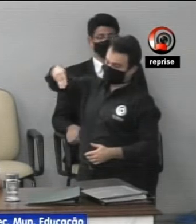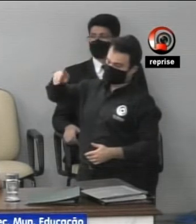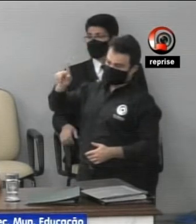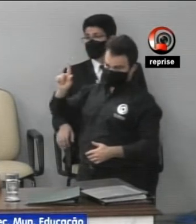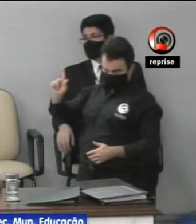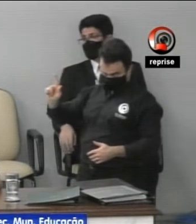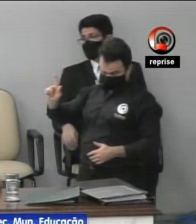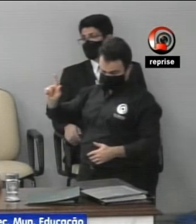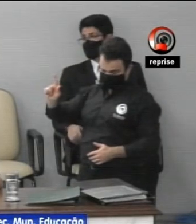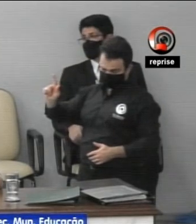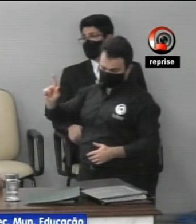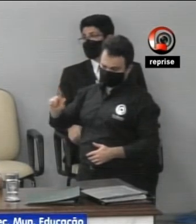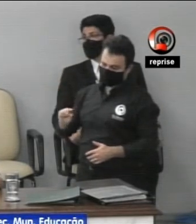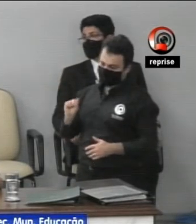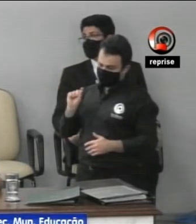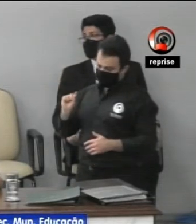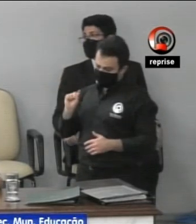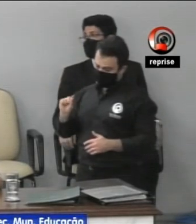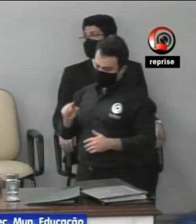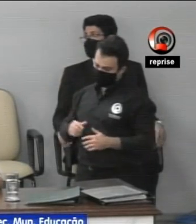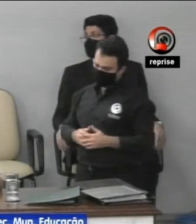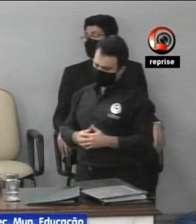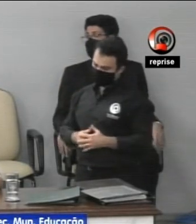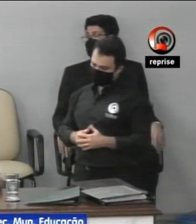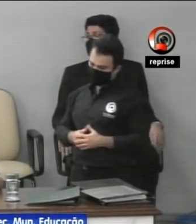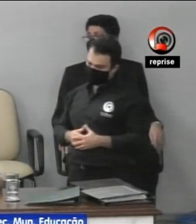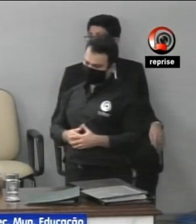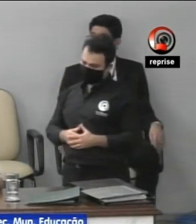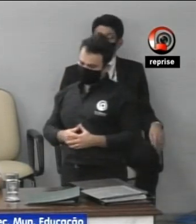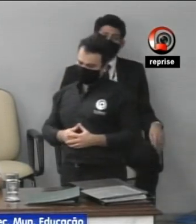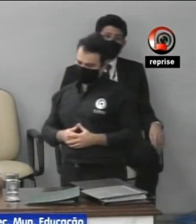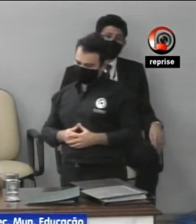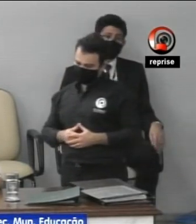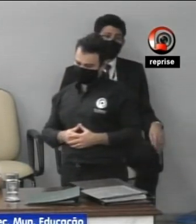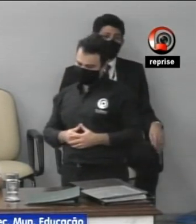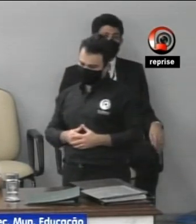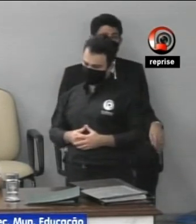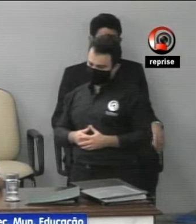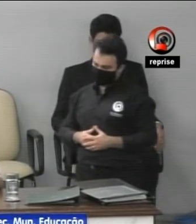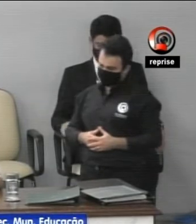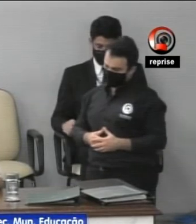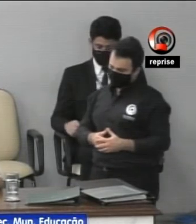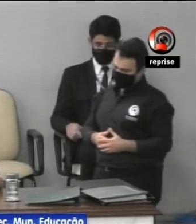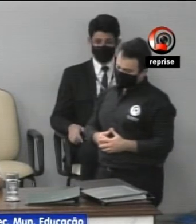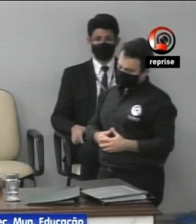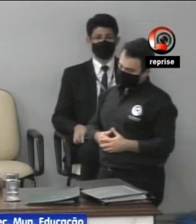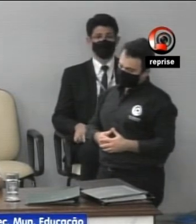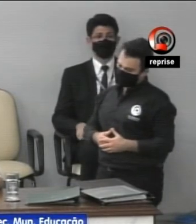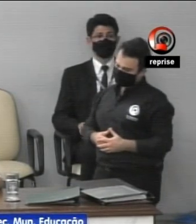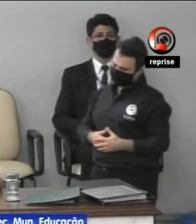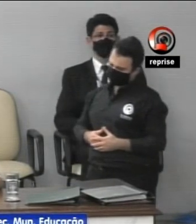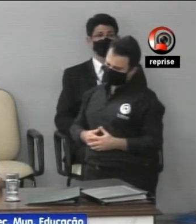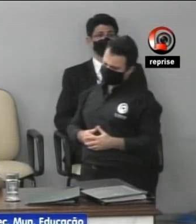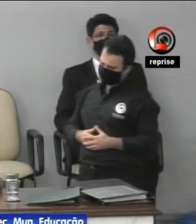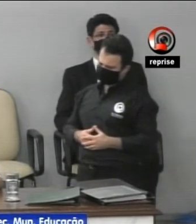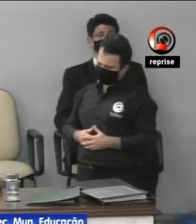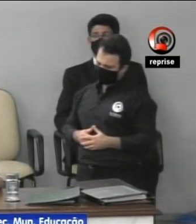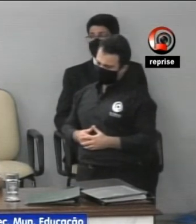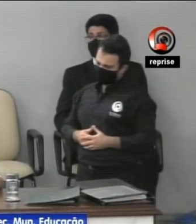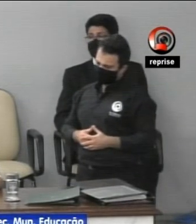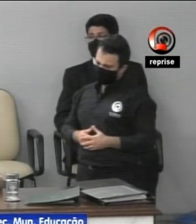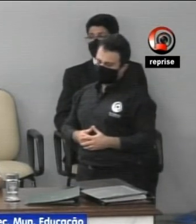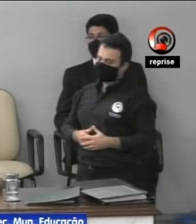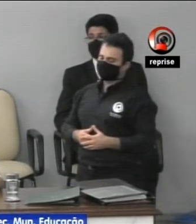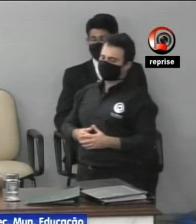aqui as questões, é isso que eu gostaria de destacar. E eu acho, assim,